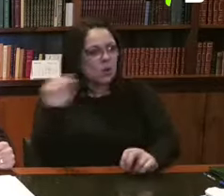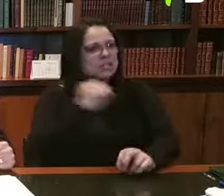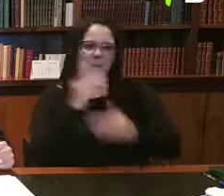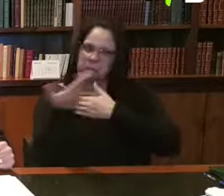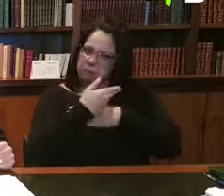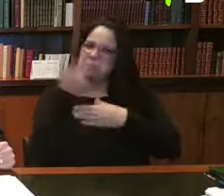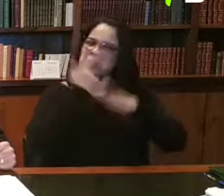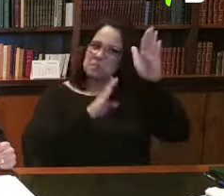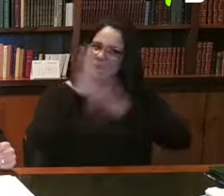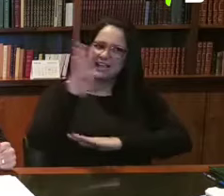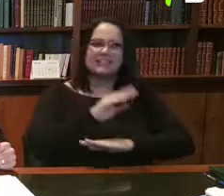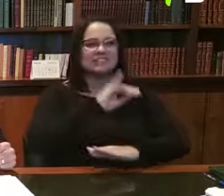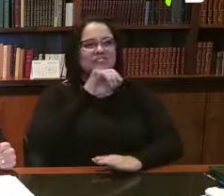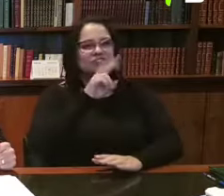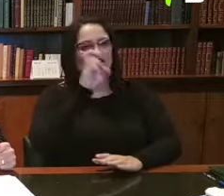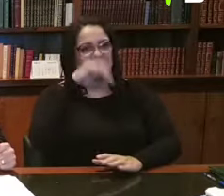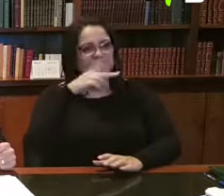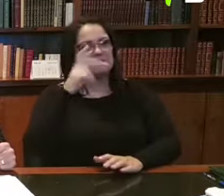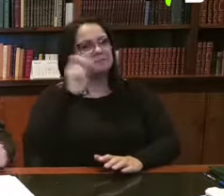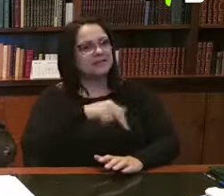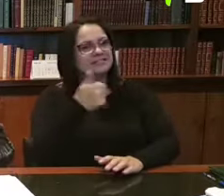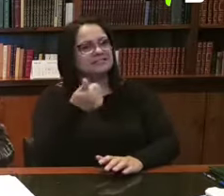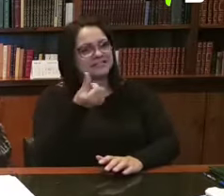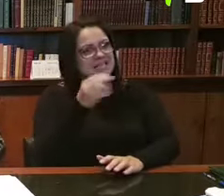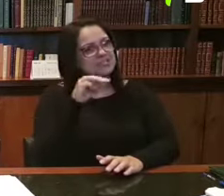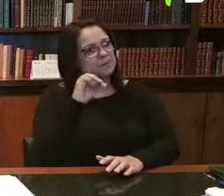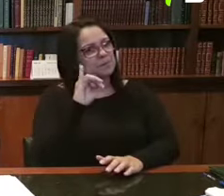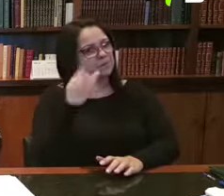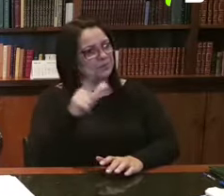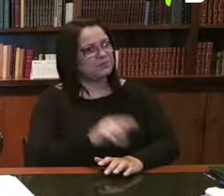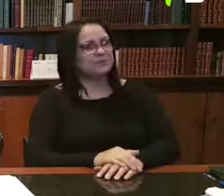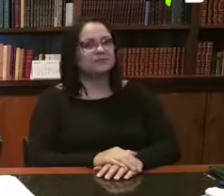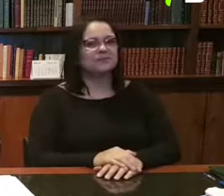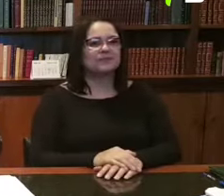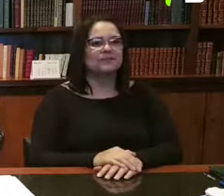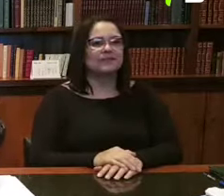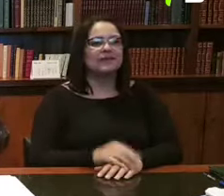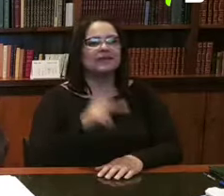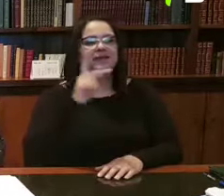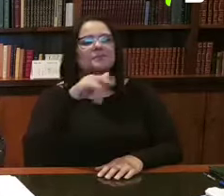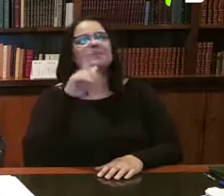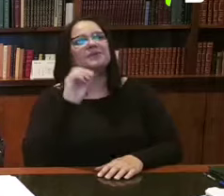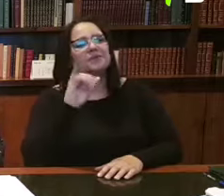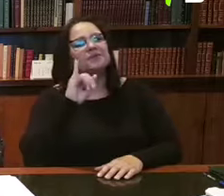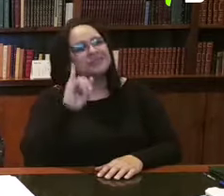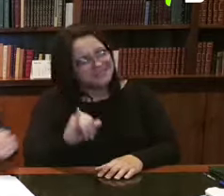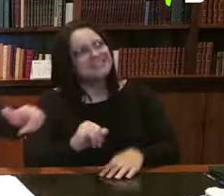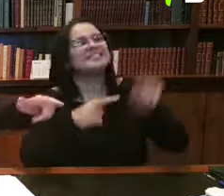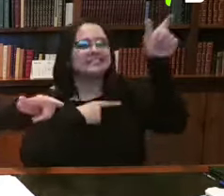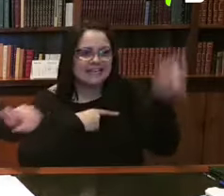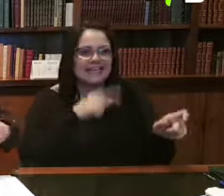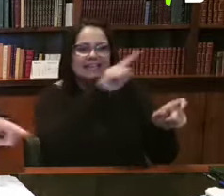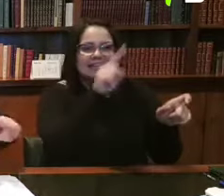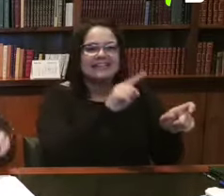parlamento a nossa frente jovem pan news 16.000 operação da última do que é o pessoal lá zé maria